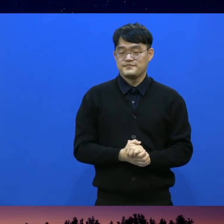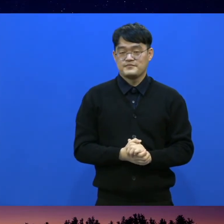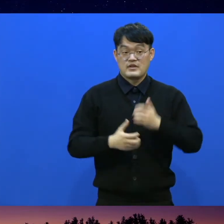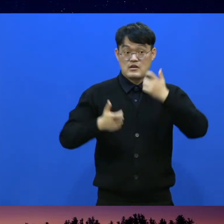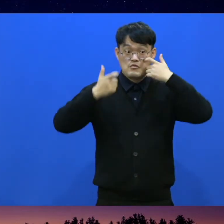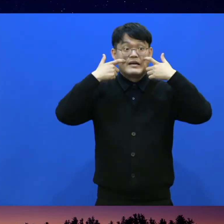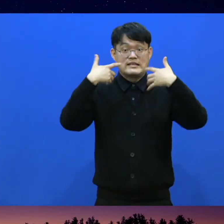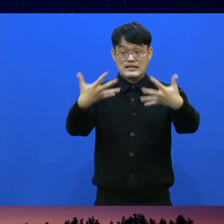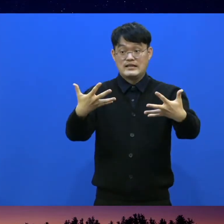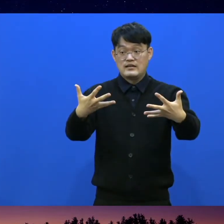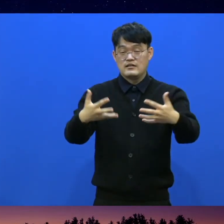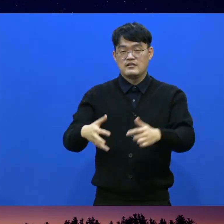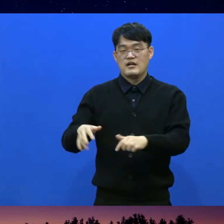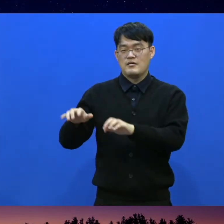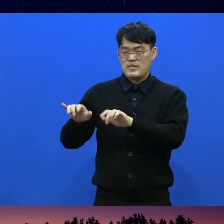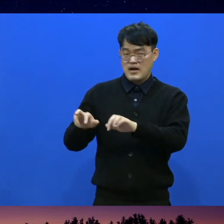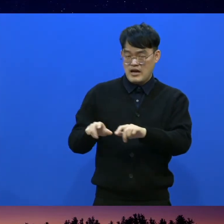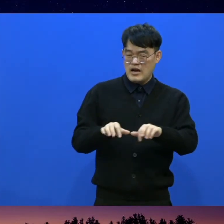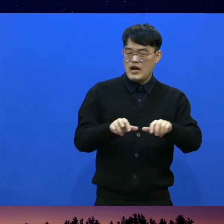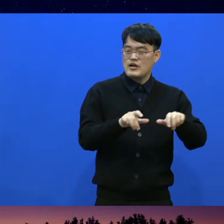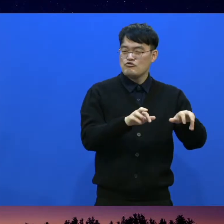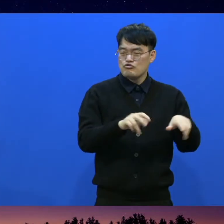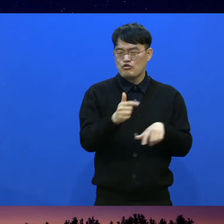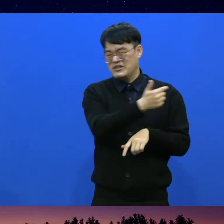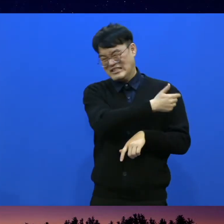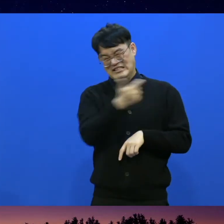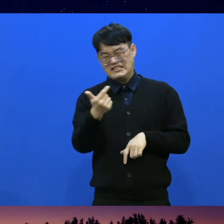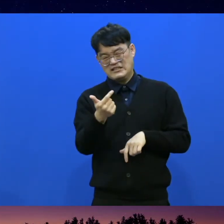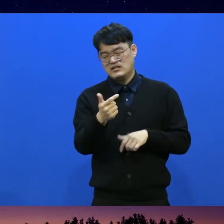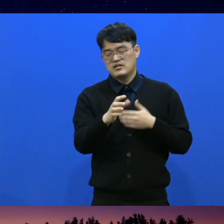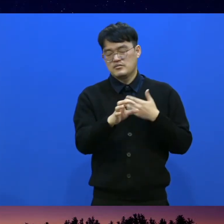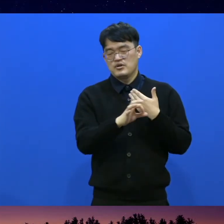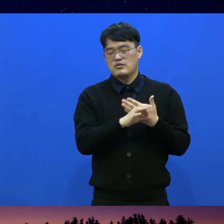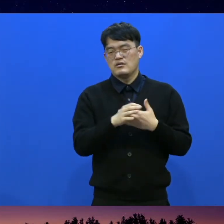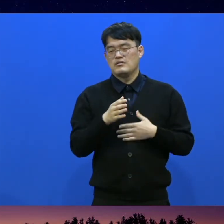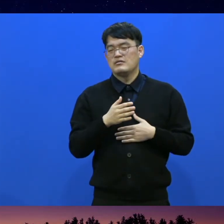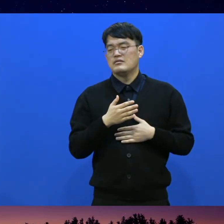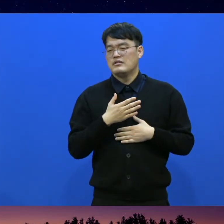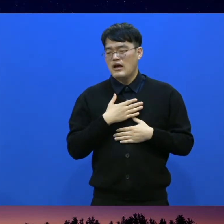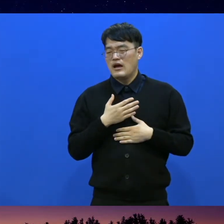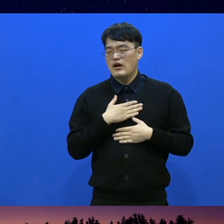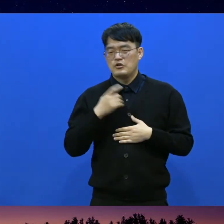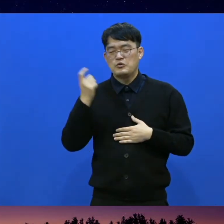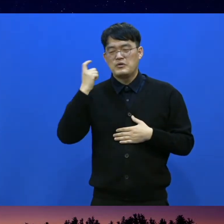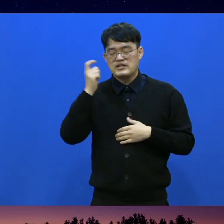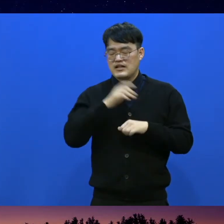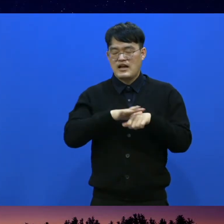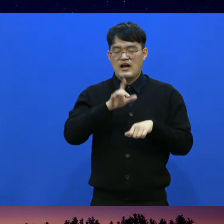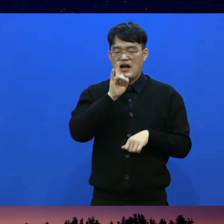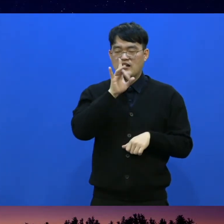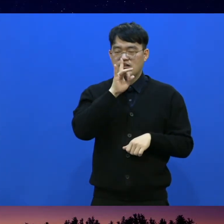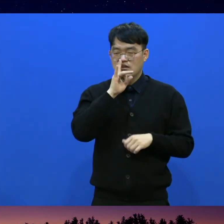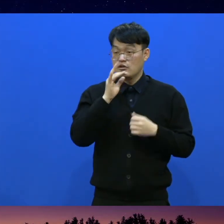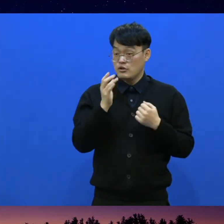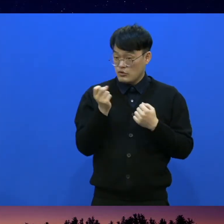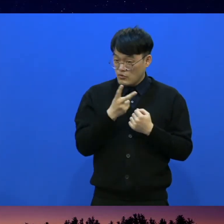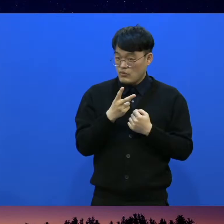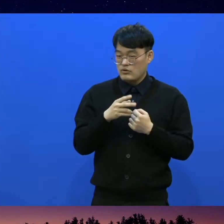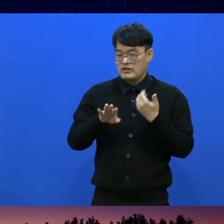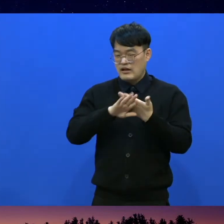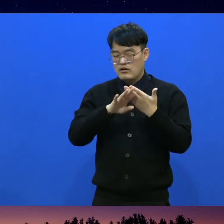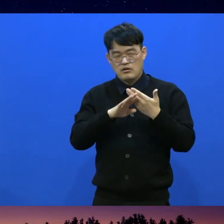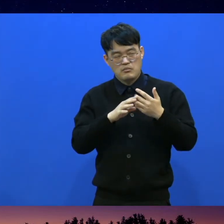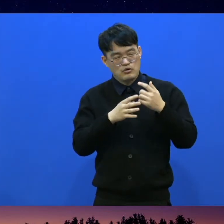이제 반주도 좀 신경을 좀 써야 돼요. 너무 커버리면 이제 내 소리가 안 들려.